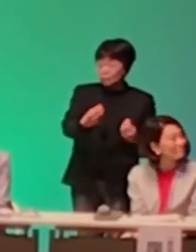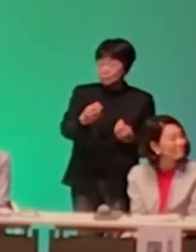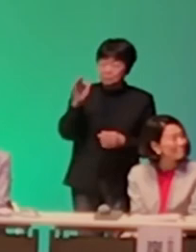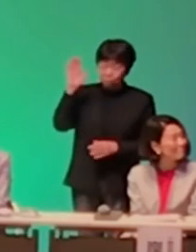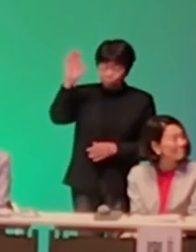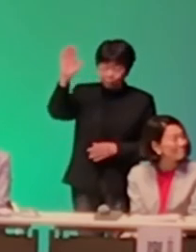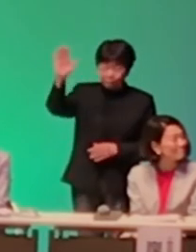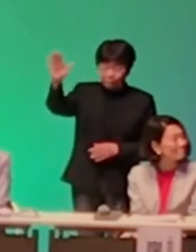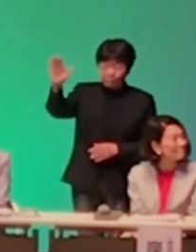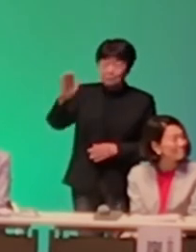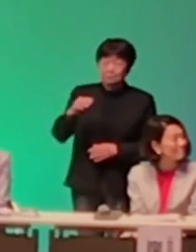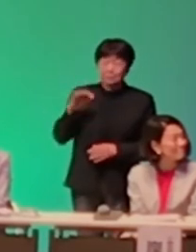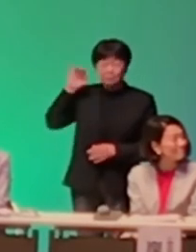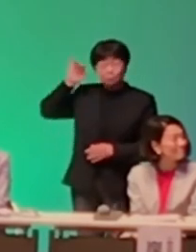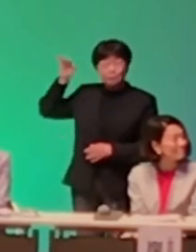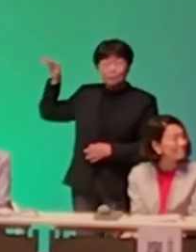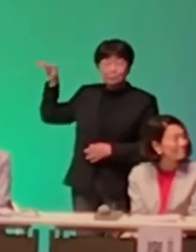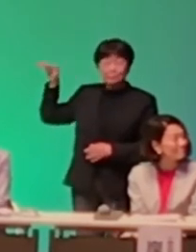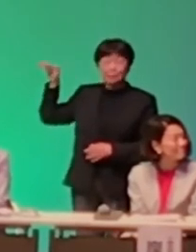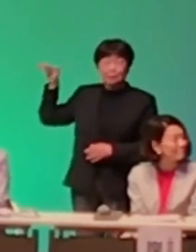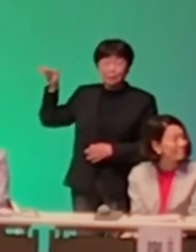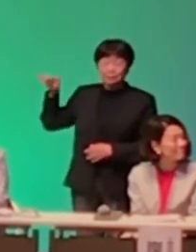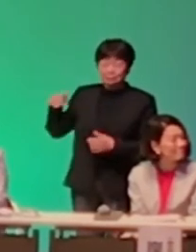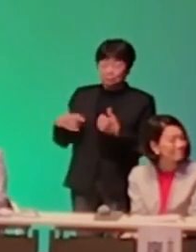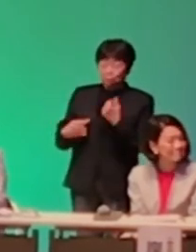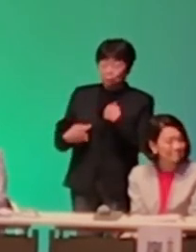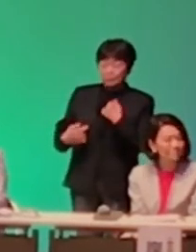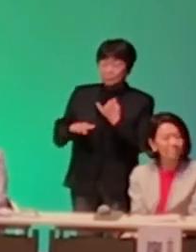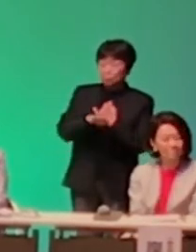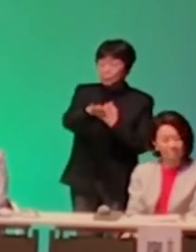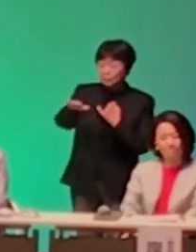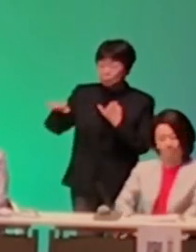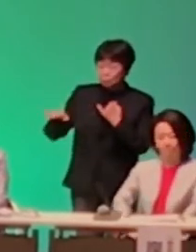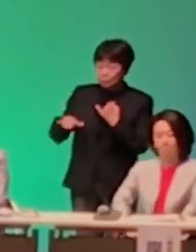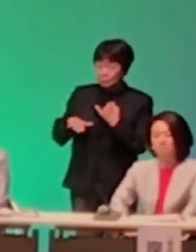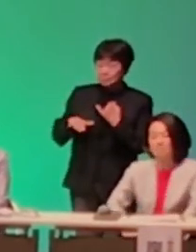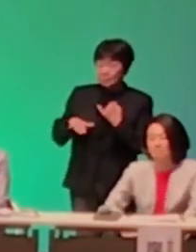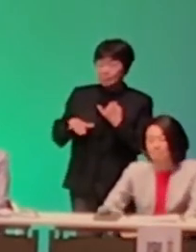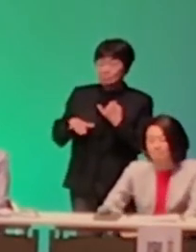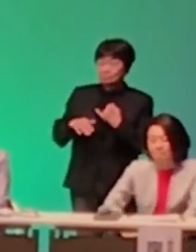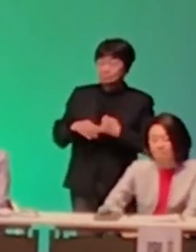いぶしてから振り返ってみて、やっぱり周りの人たちがなんとなく